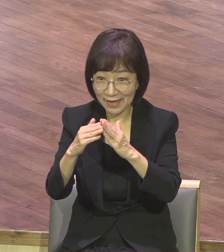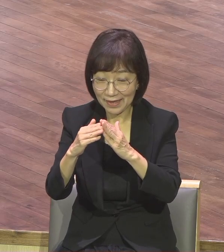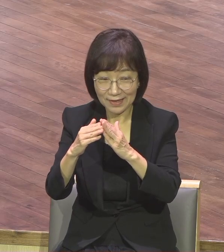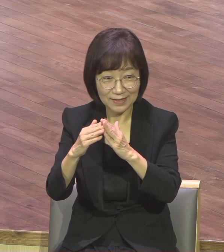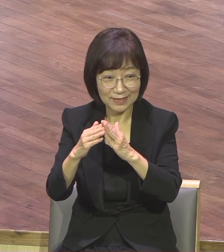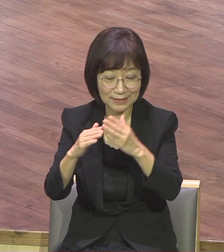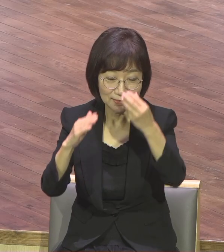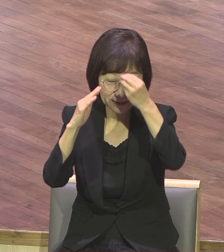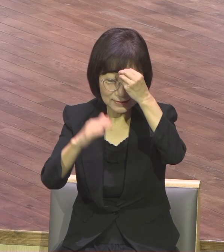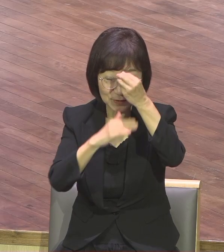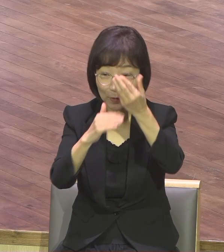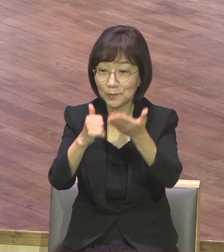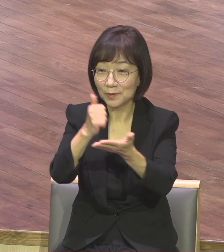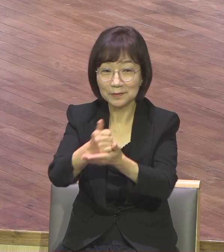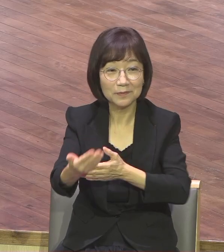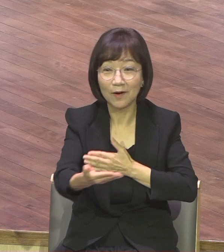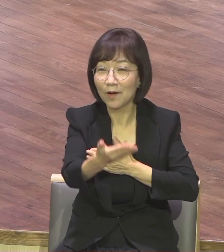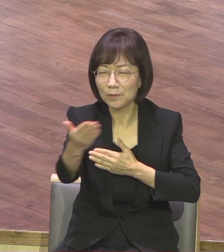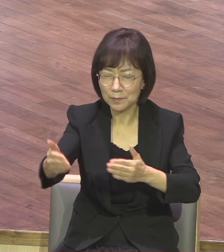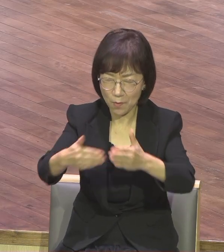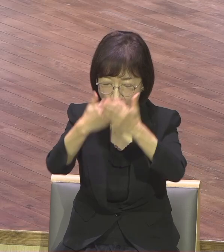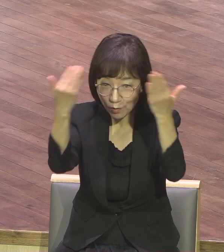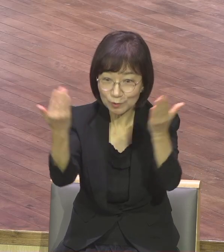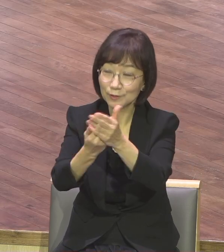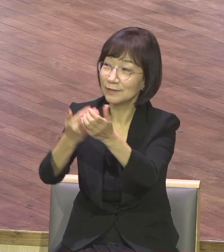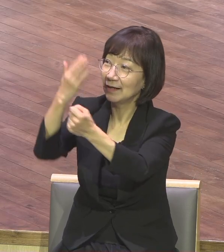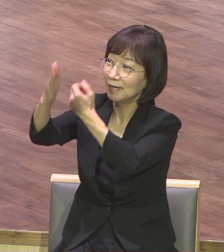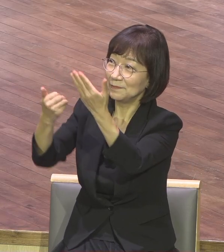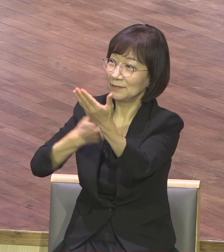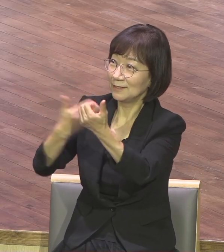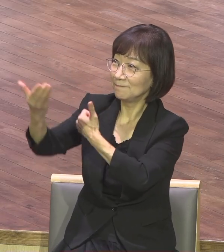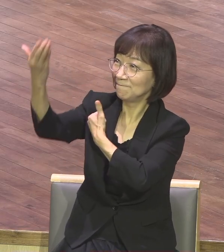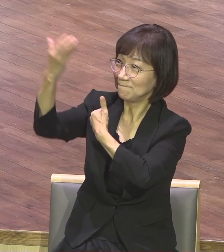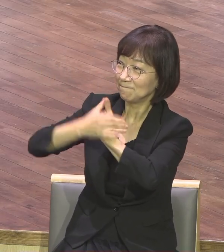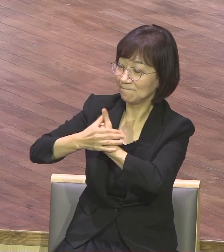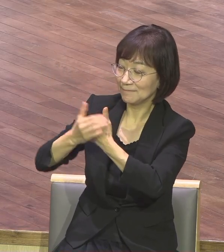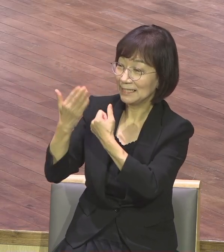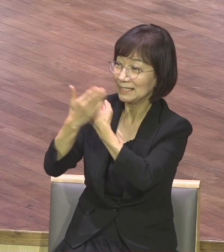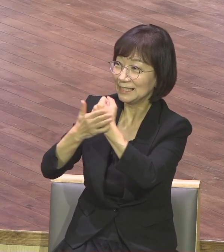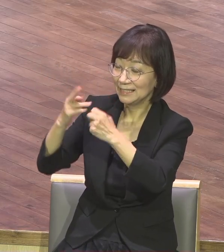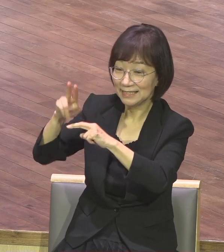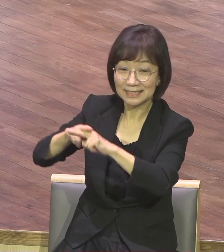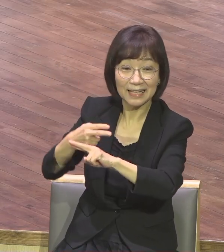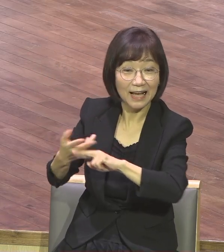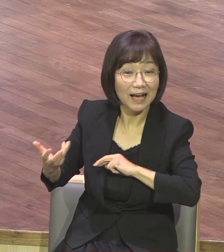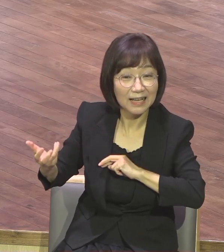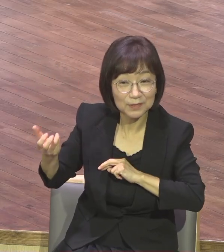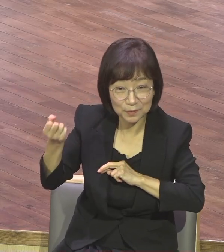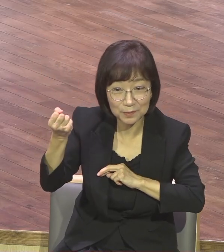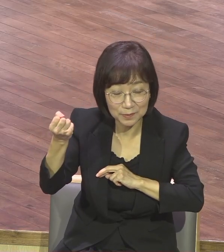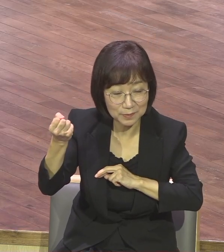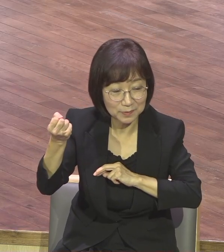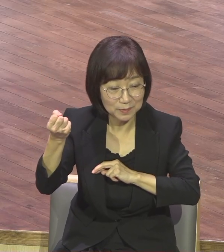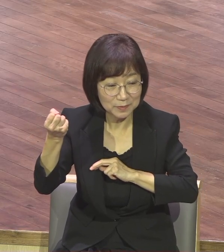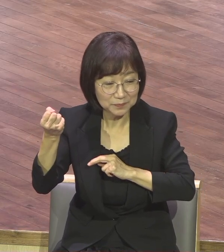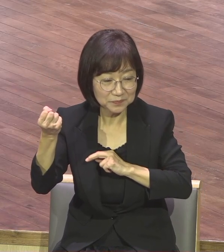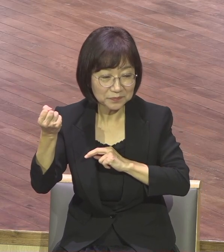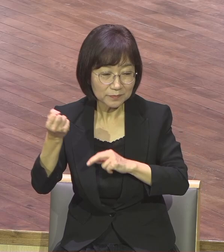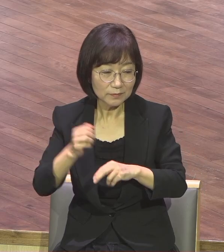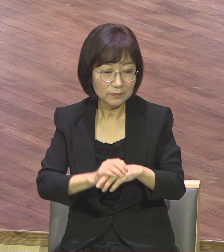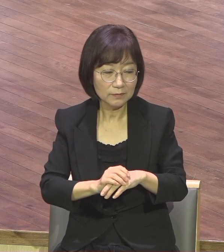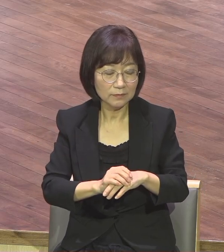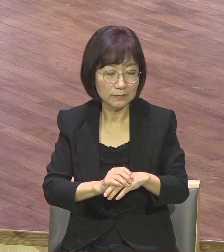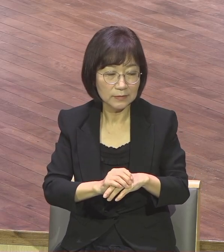하나님께서 나에게 주신 은사 직분을 통해서 영교회가 237 나라 이 선교 플랫폼으로 던데리